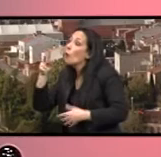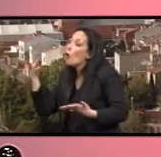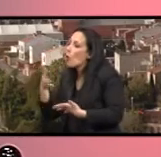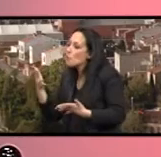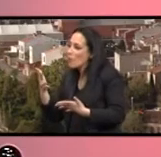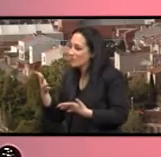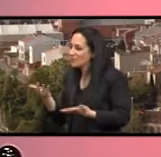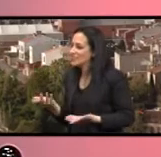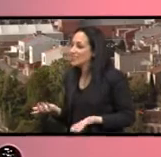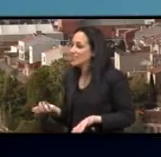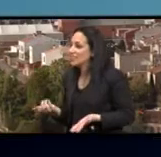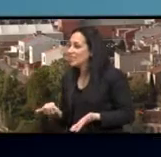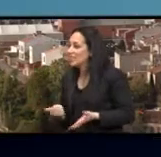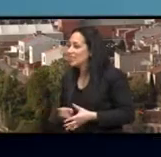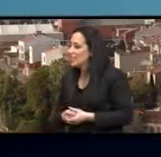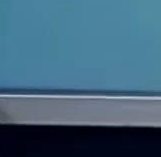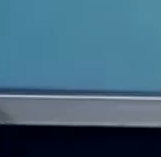tots.